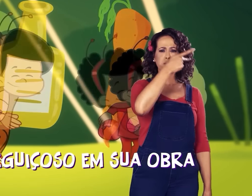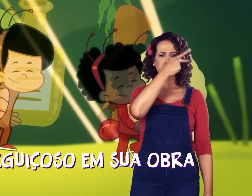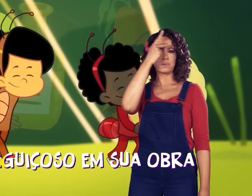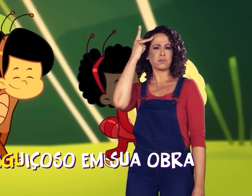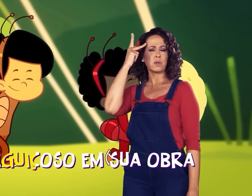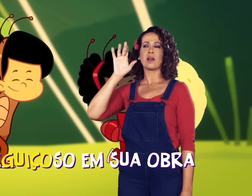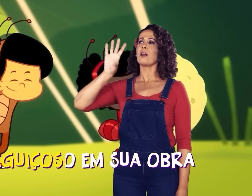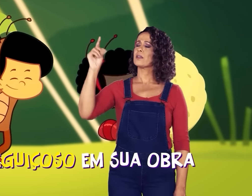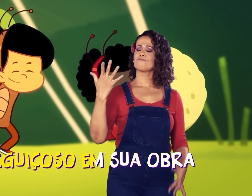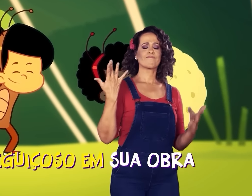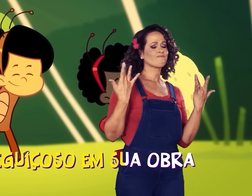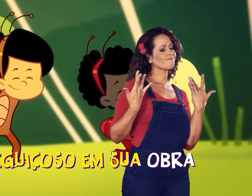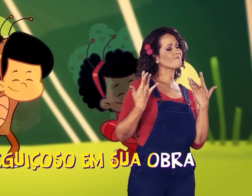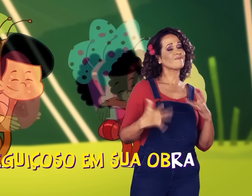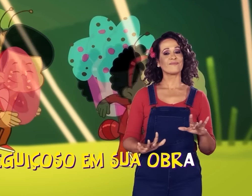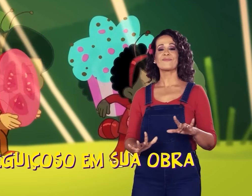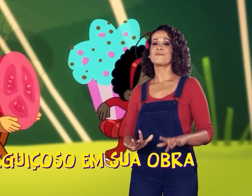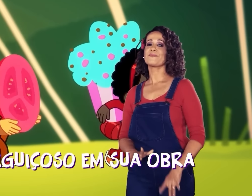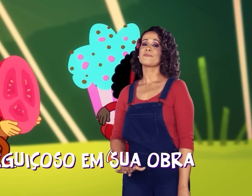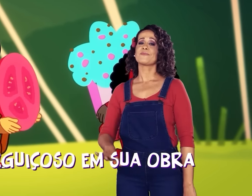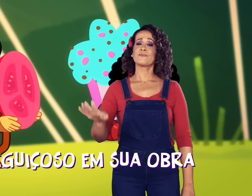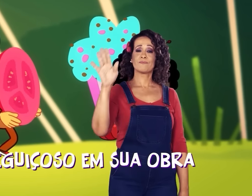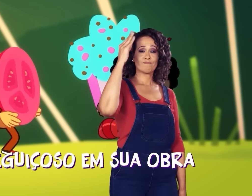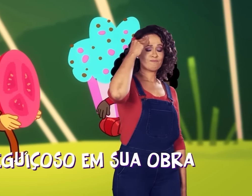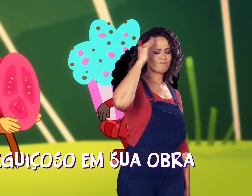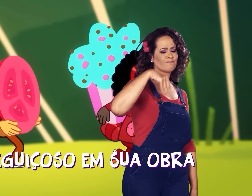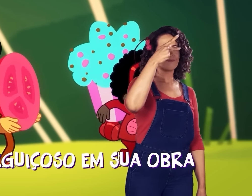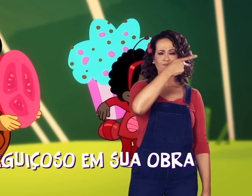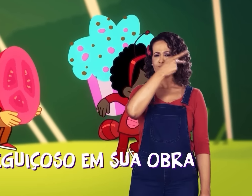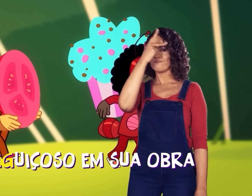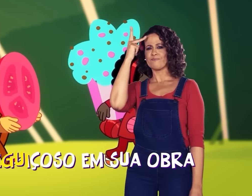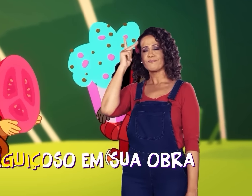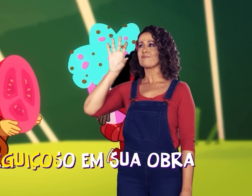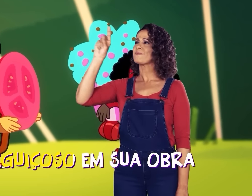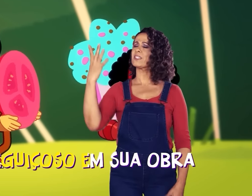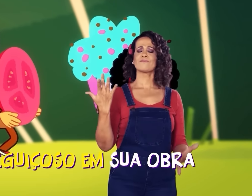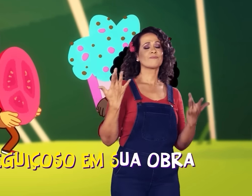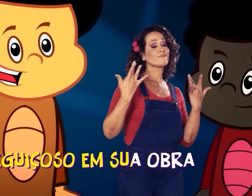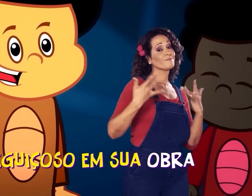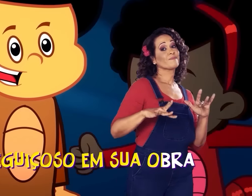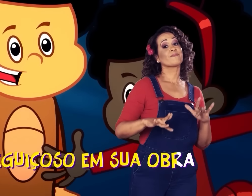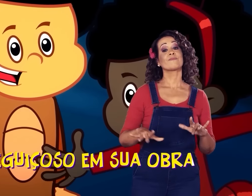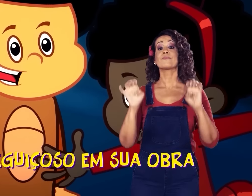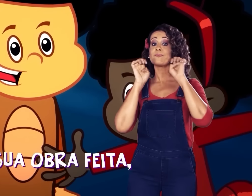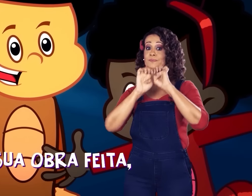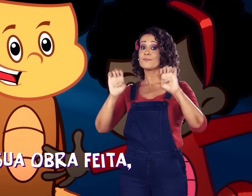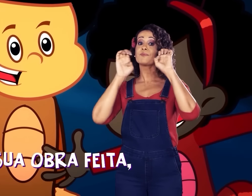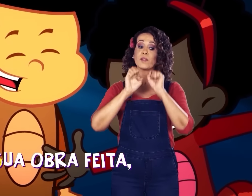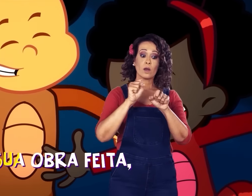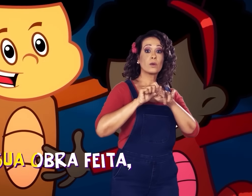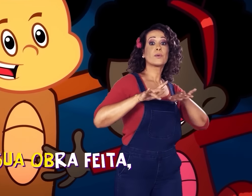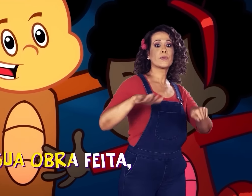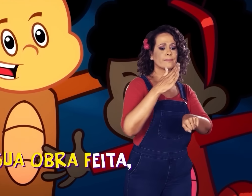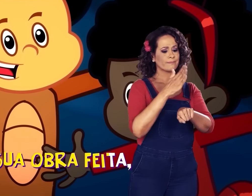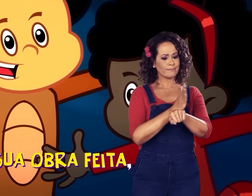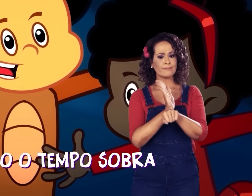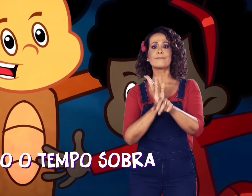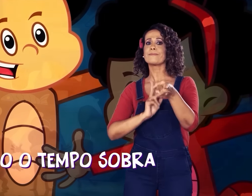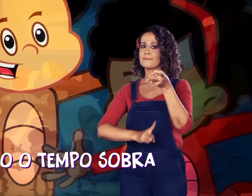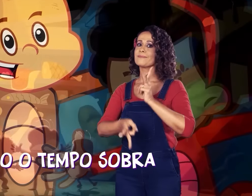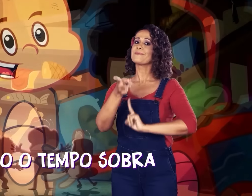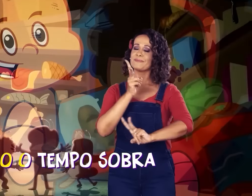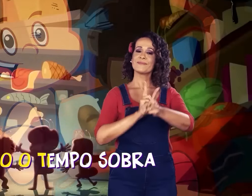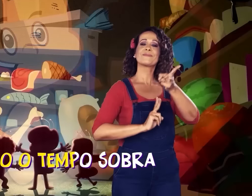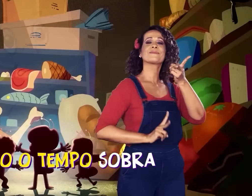quer preguiçoso em sua obra. Deus não quer preguiçoso em sua obra. Deus quer sua obra feita, não